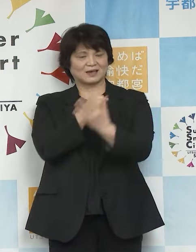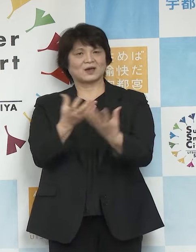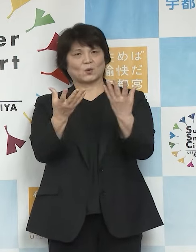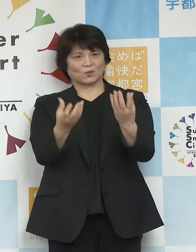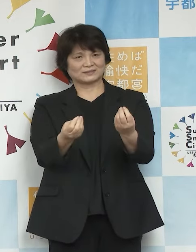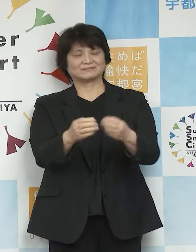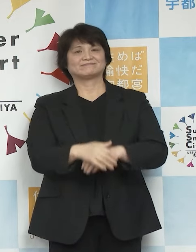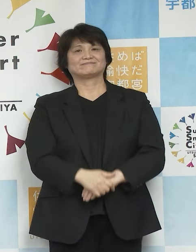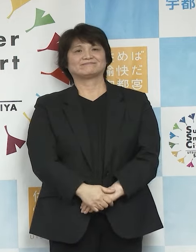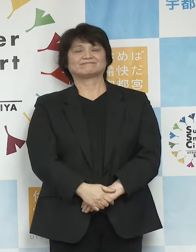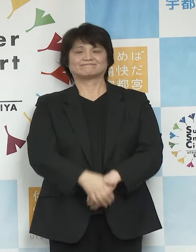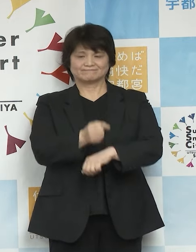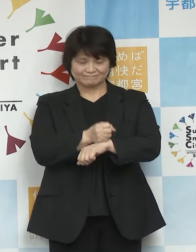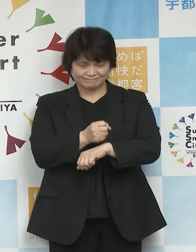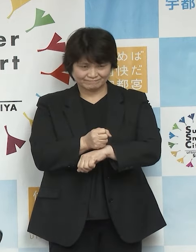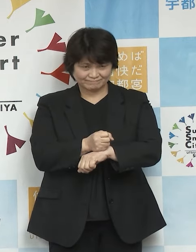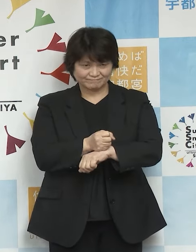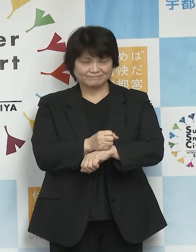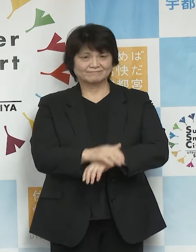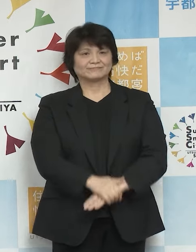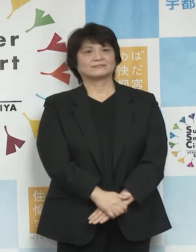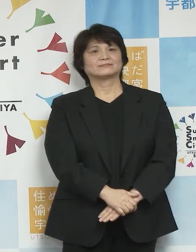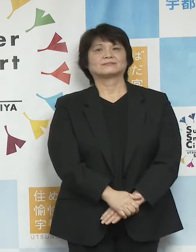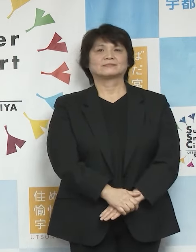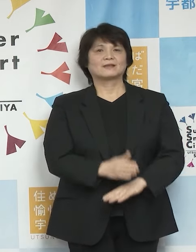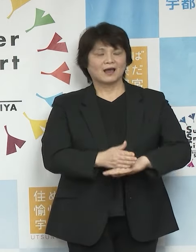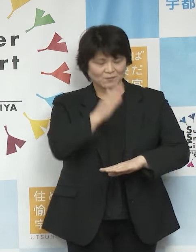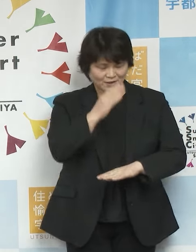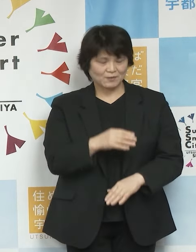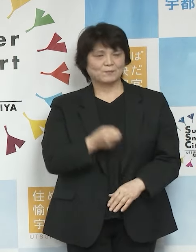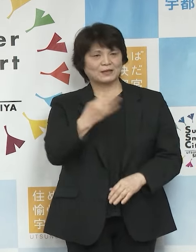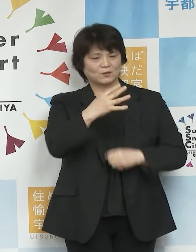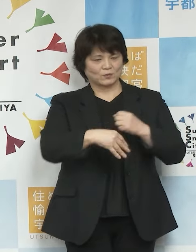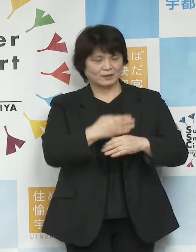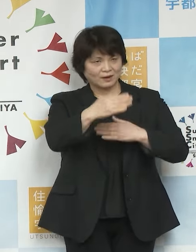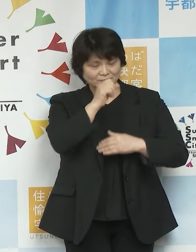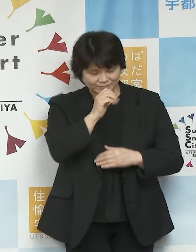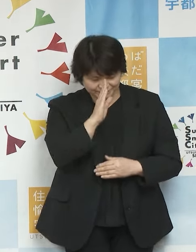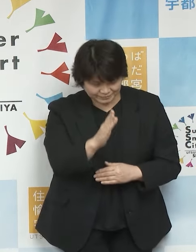させていただきます。大変お疲れ様でございました。 ありがとうございました。また4年間よろしくお願いします。